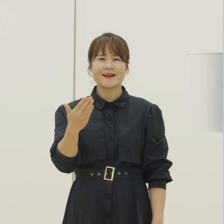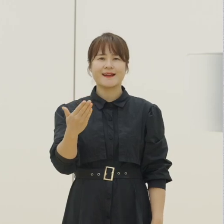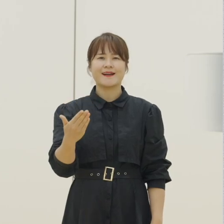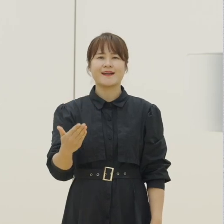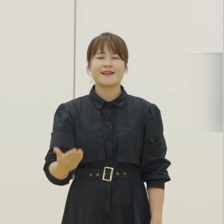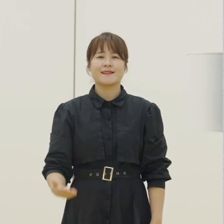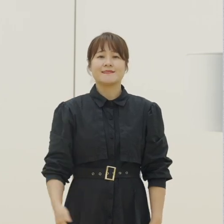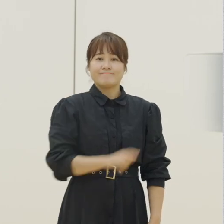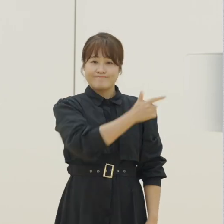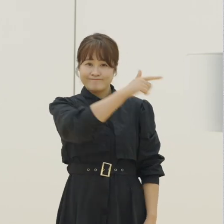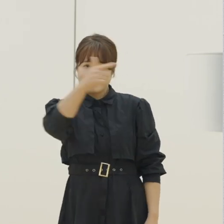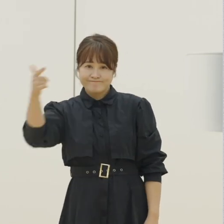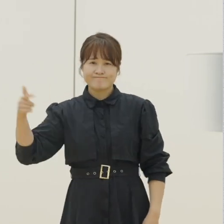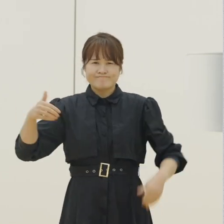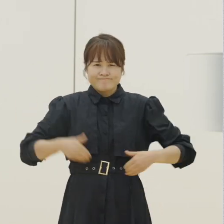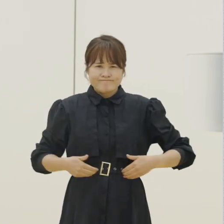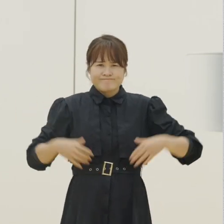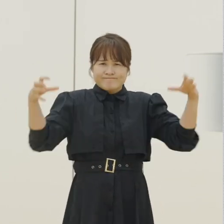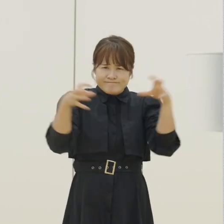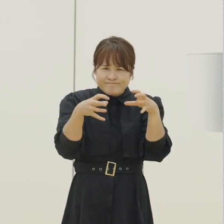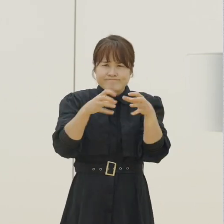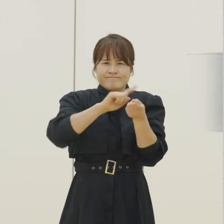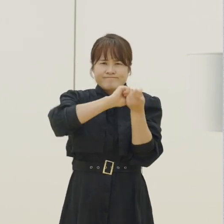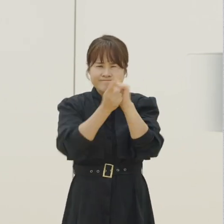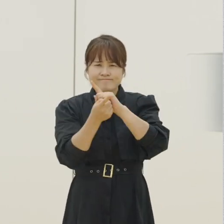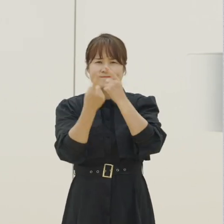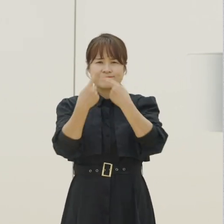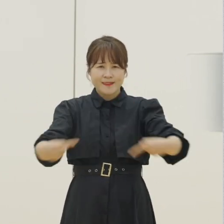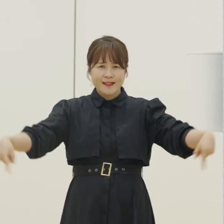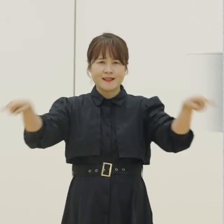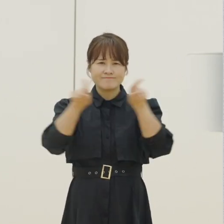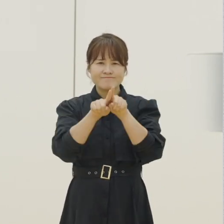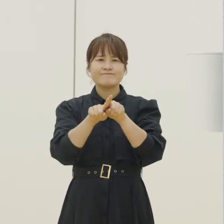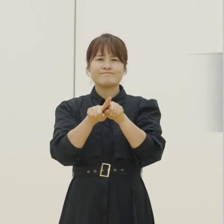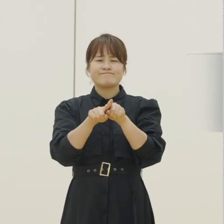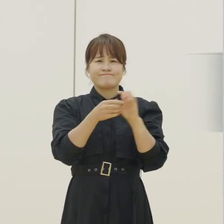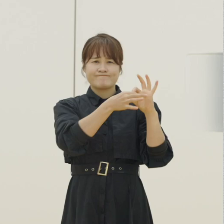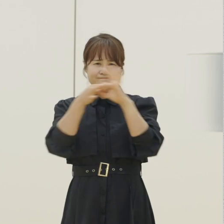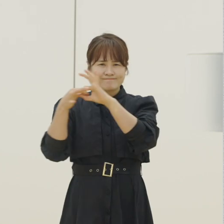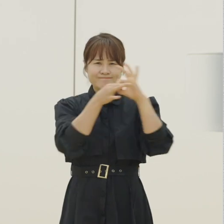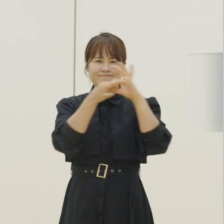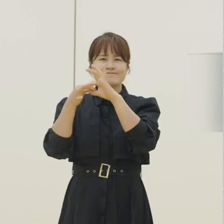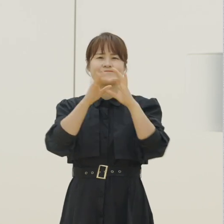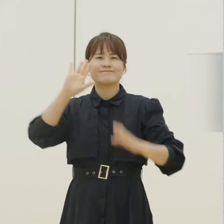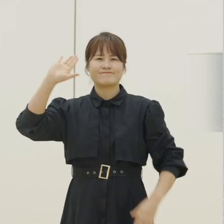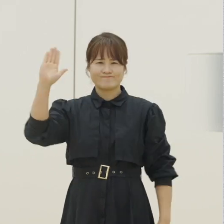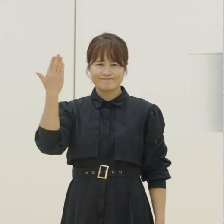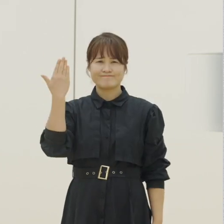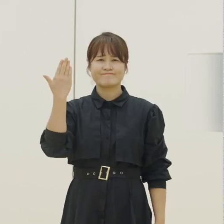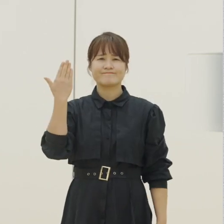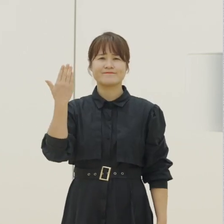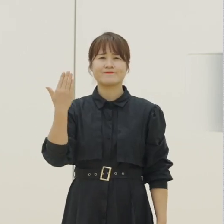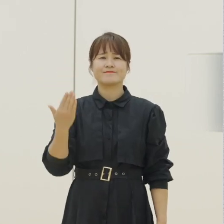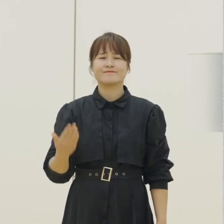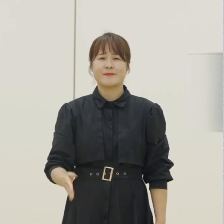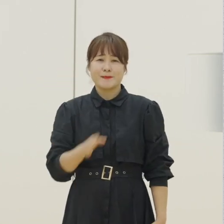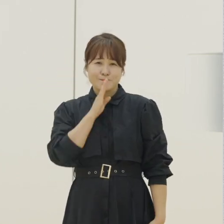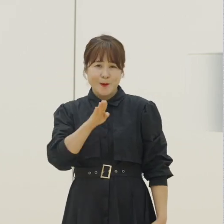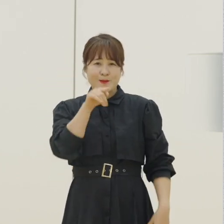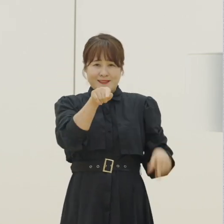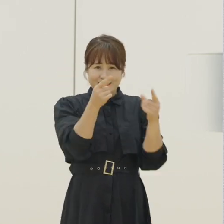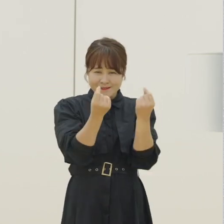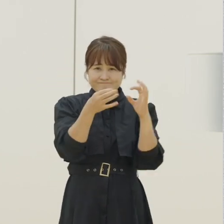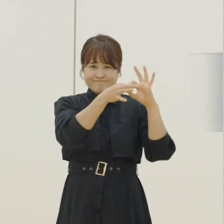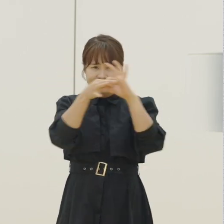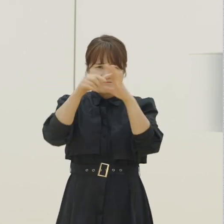됩니다. 여러 요소가 모여서 서로 공존함으로써 관계가 발생되고 바로 이러한 관계